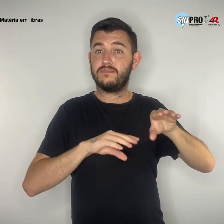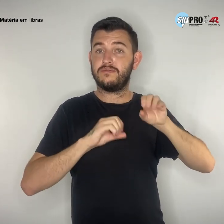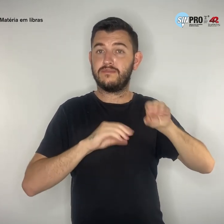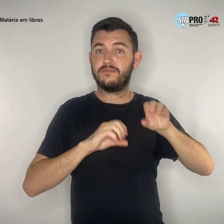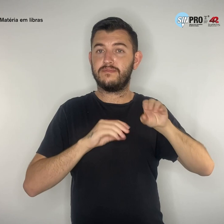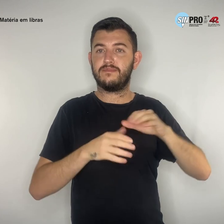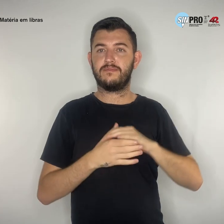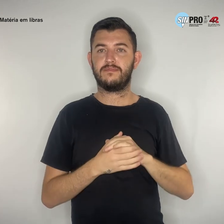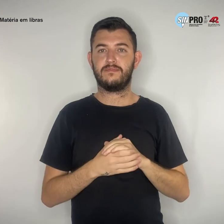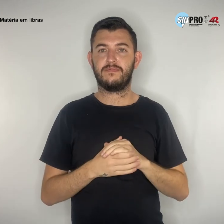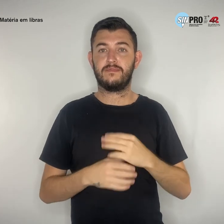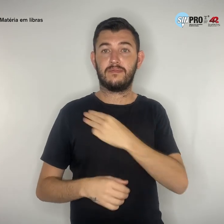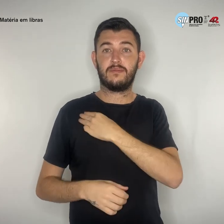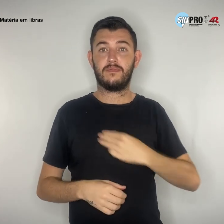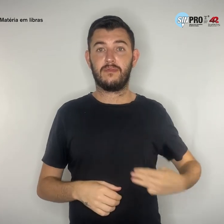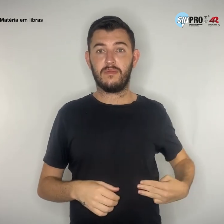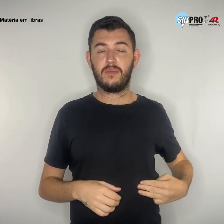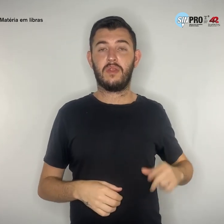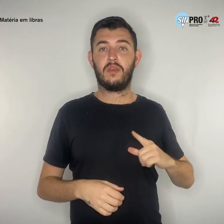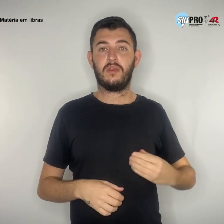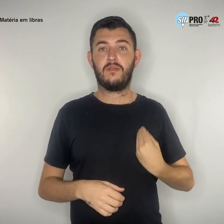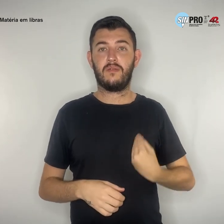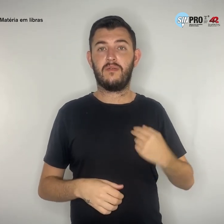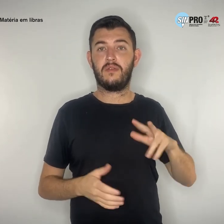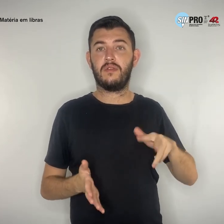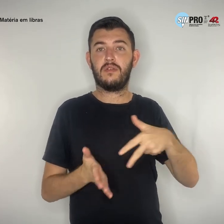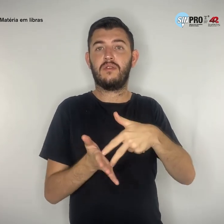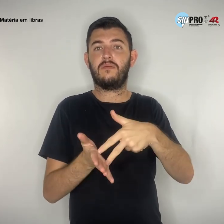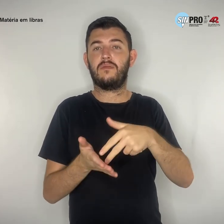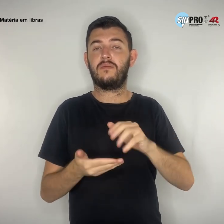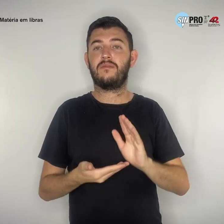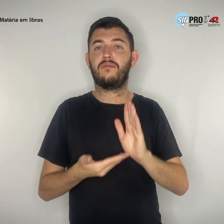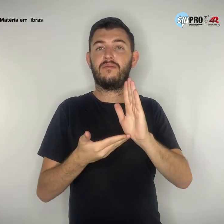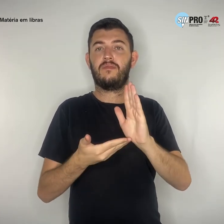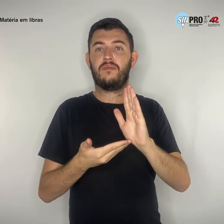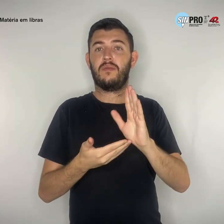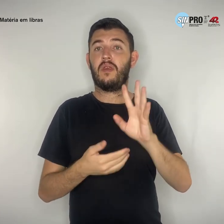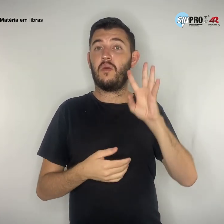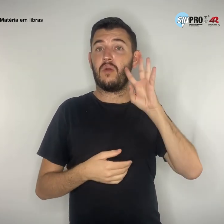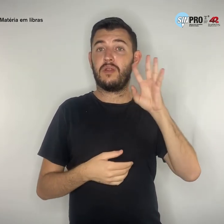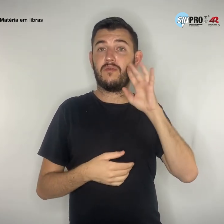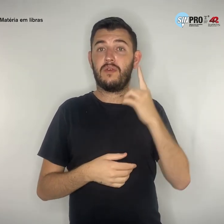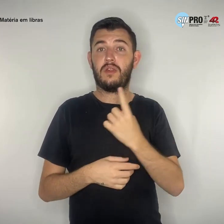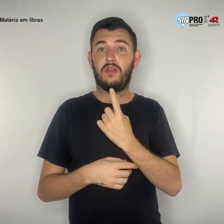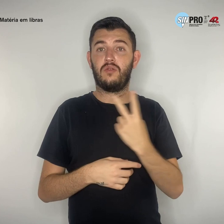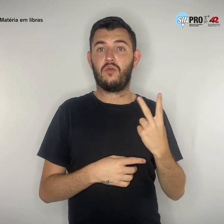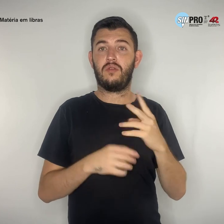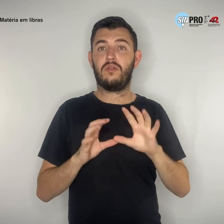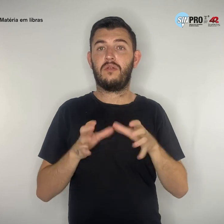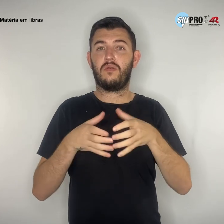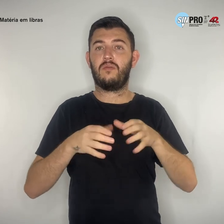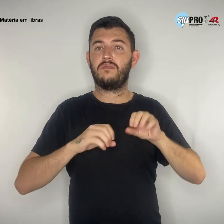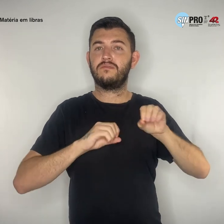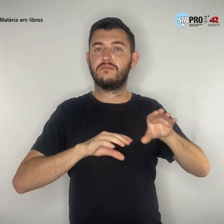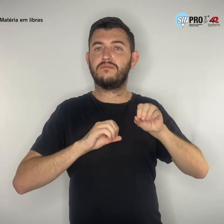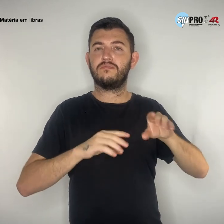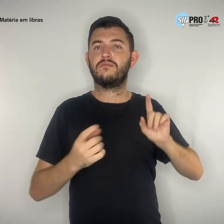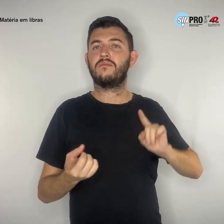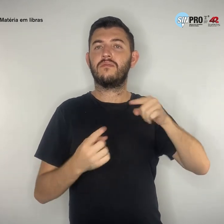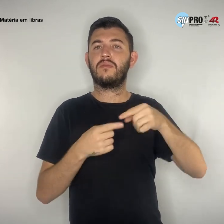Câmara dos Deputados nesta quarta-feira 12, na Comissão de Educação, para debater sobre esse